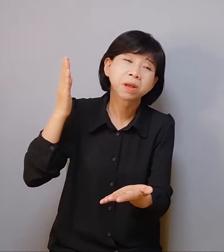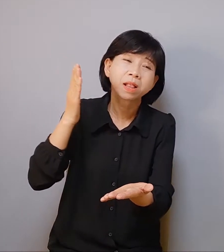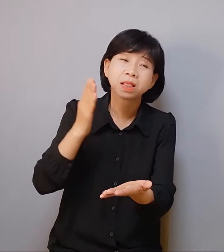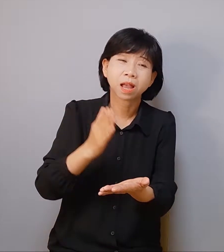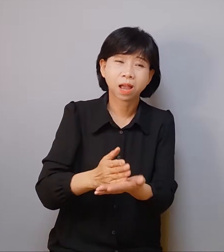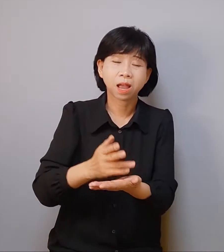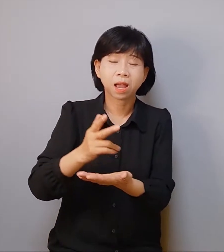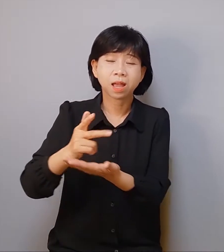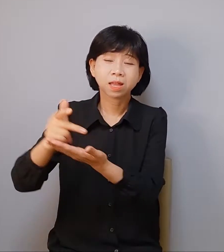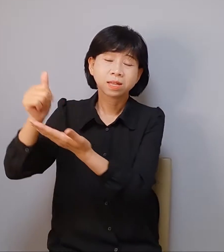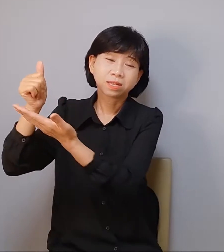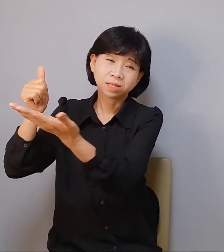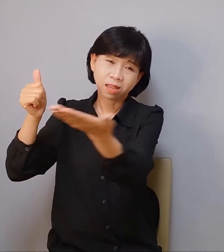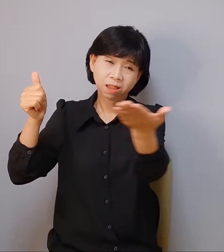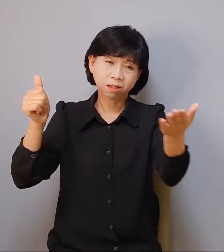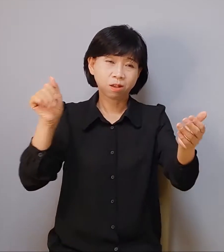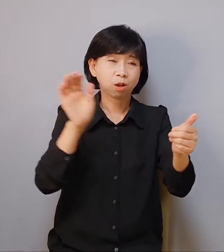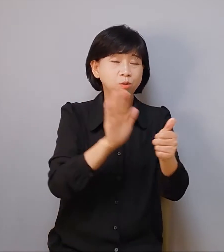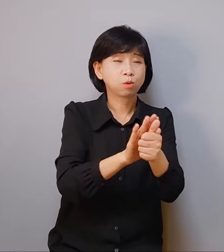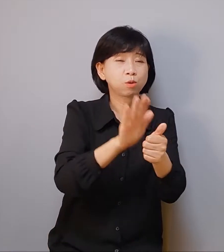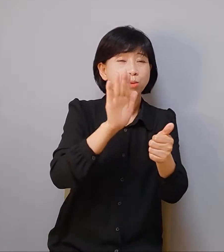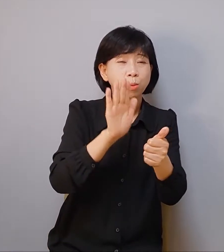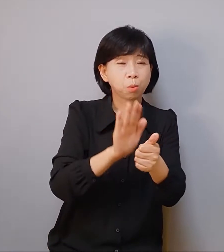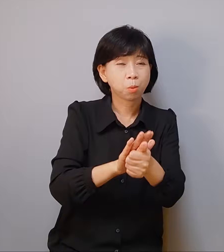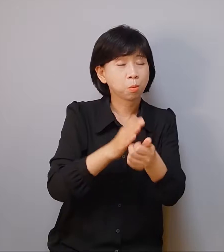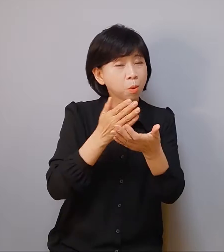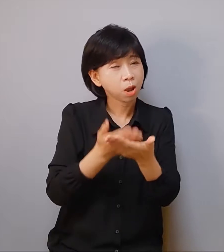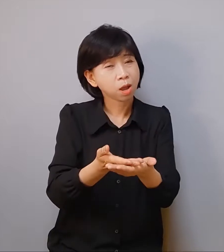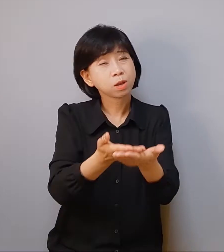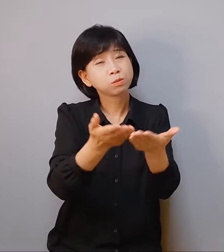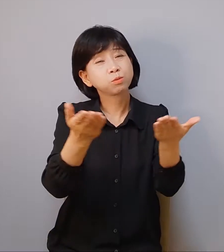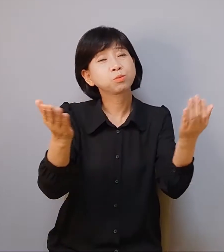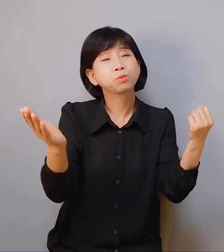두려워하지 말라, 내가 널